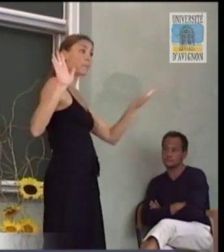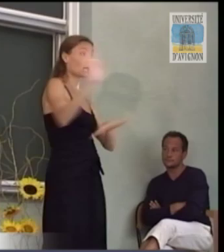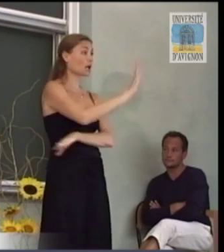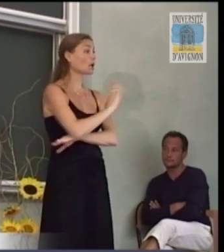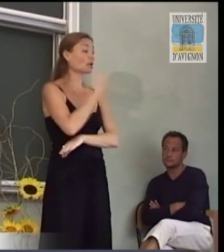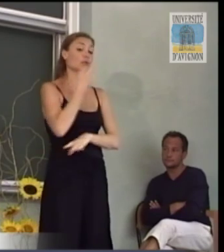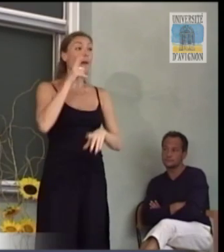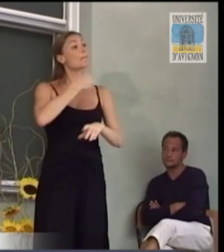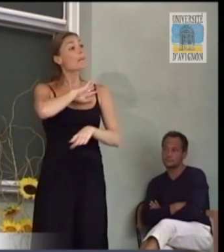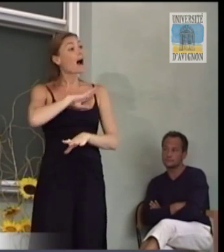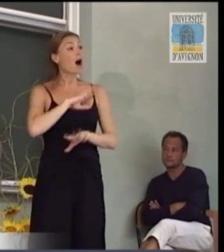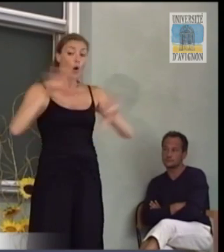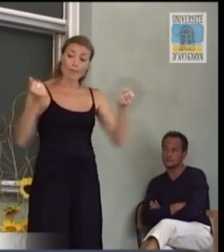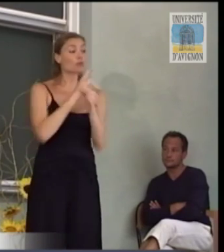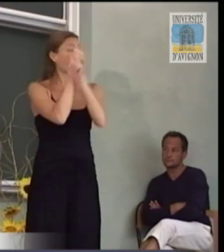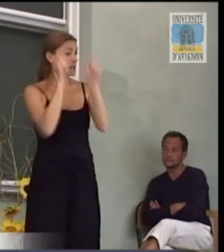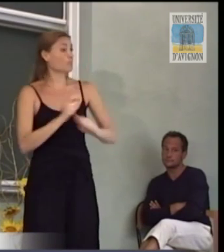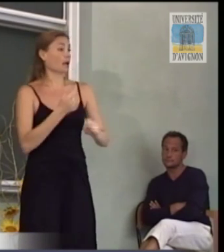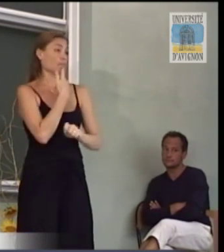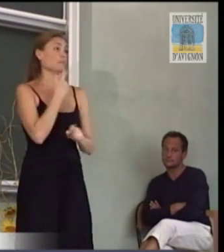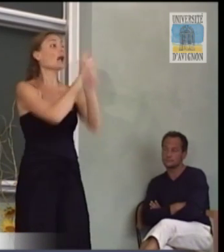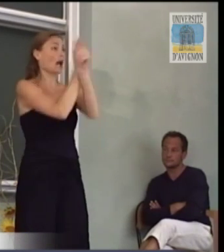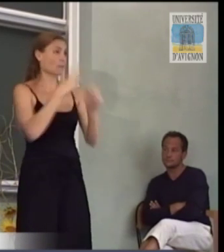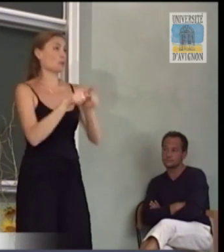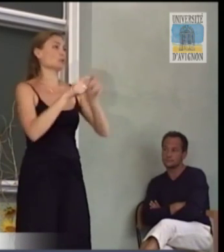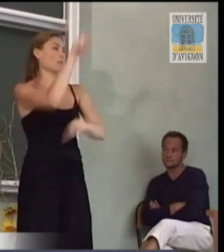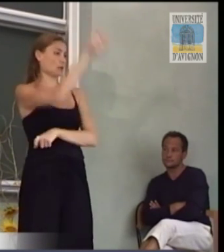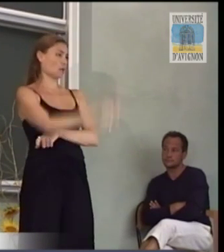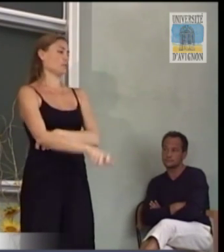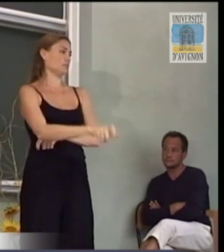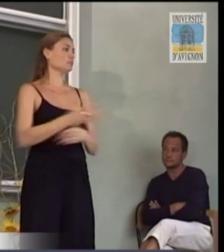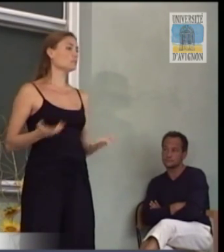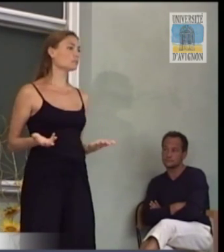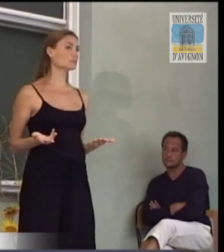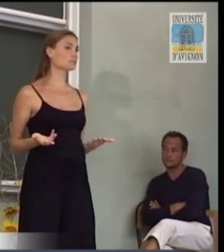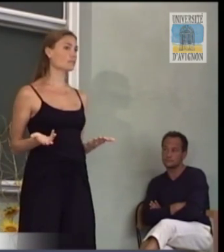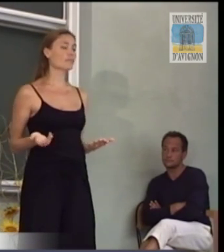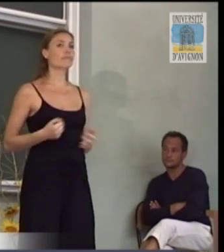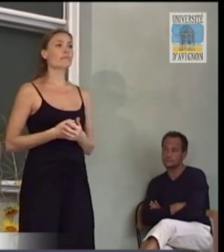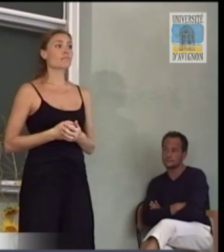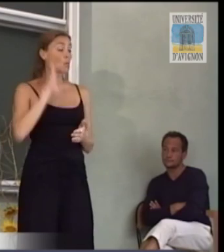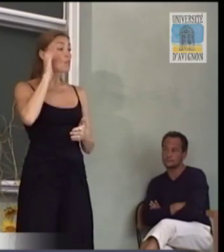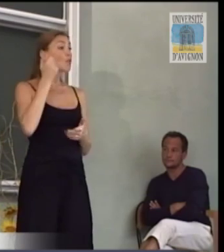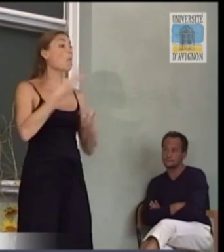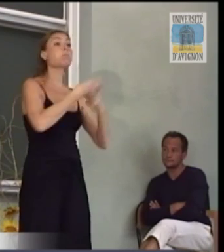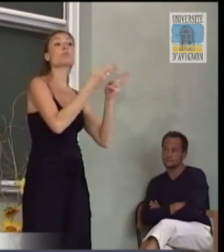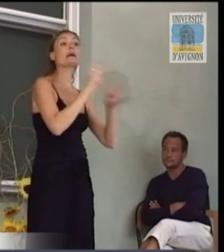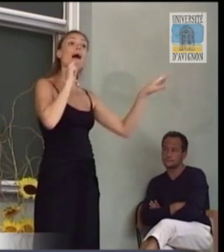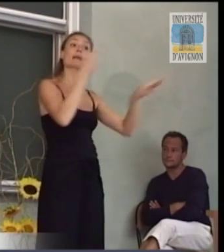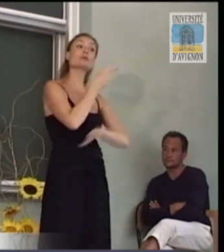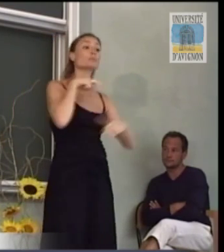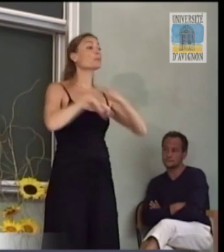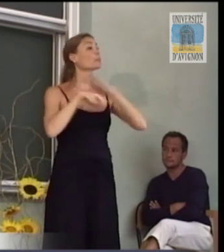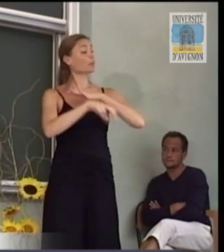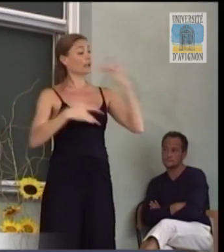compétences et de lui apporter ce que les autres à l'extérieur ont. Donc, pour revenir à ces publics qui ne viennent pas, c'est on ne peut